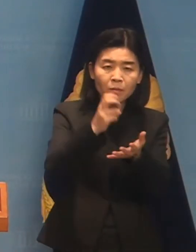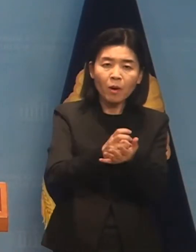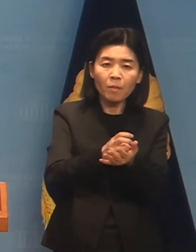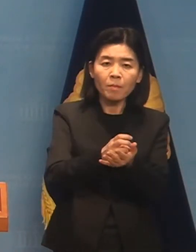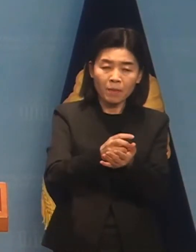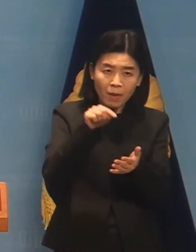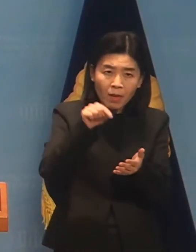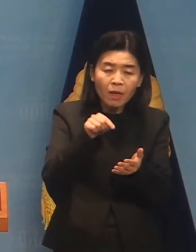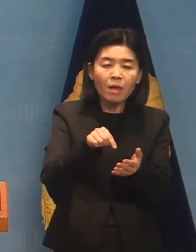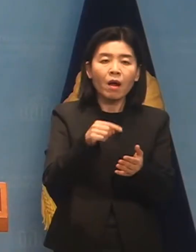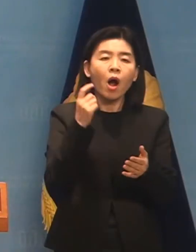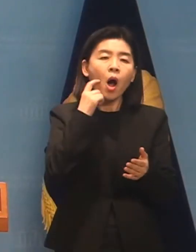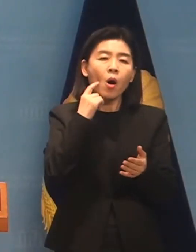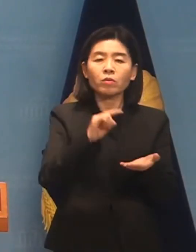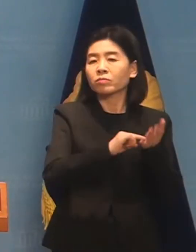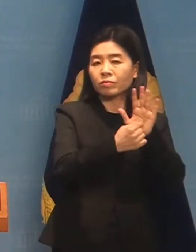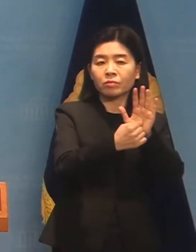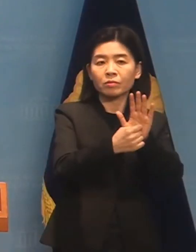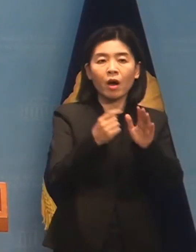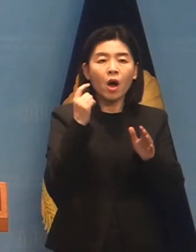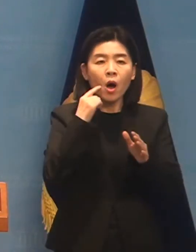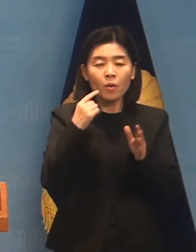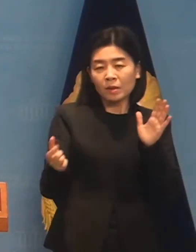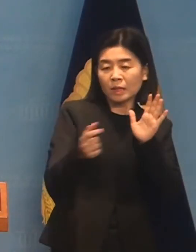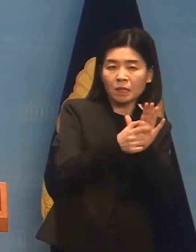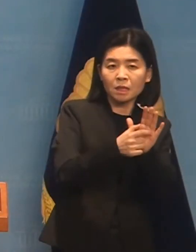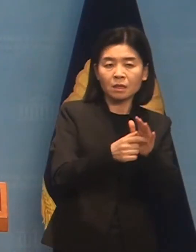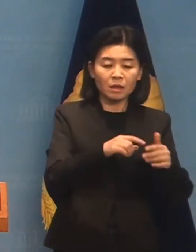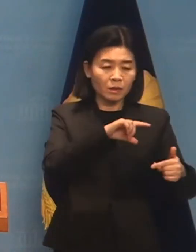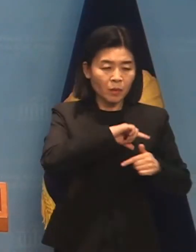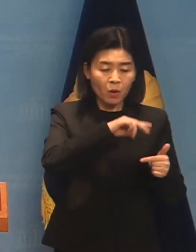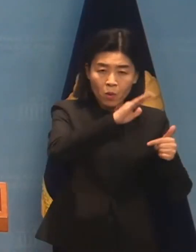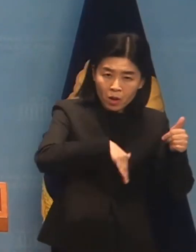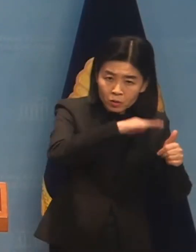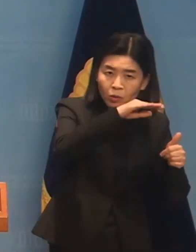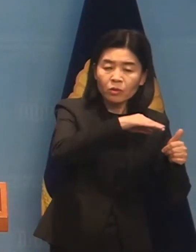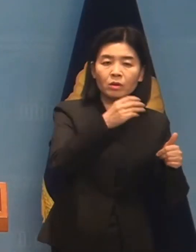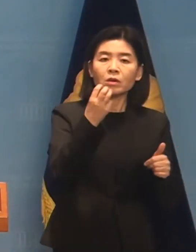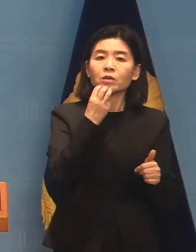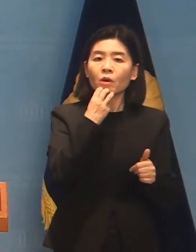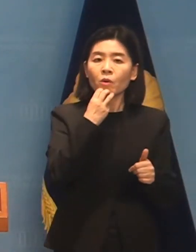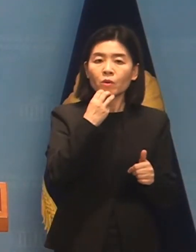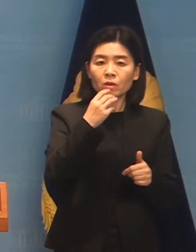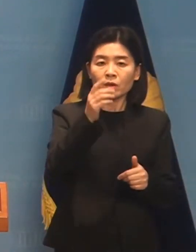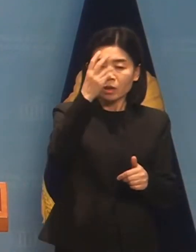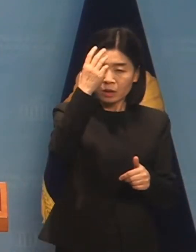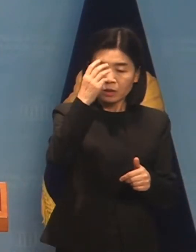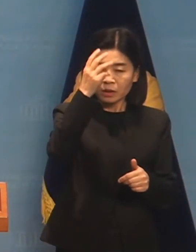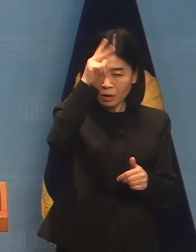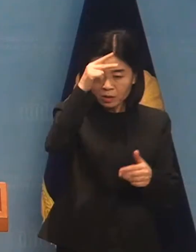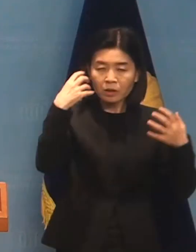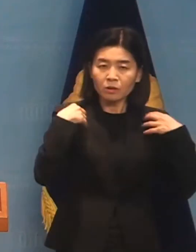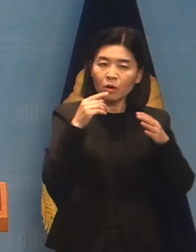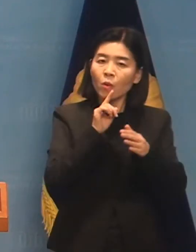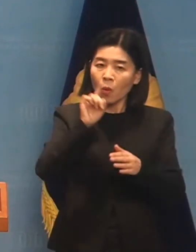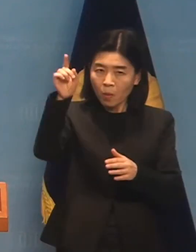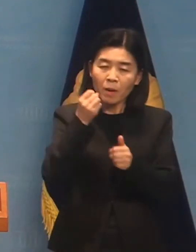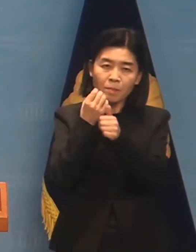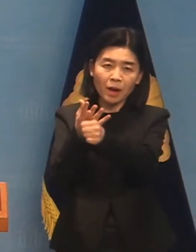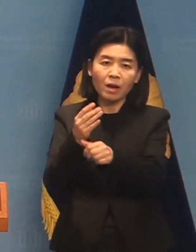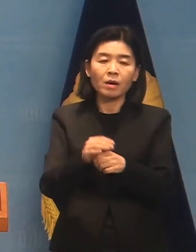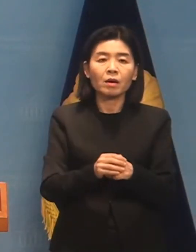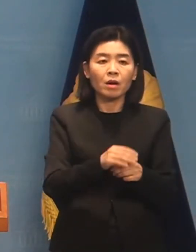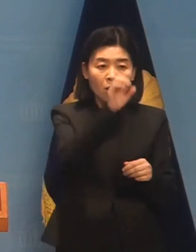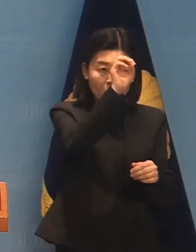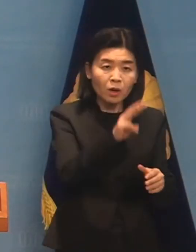공표와 형법상 허위사실 적시 명예훼손 혐의로 서울지방경찰청에 고발하였습니다. 한덕수 후보는 강주 민주화운동을